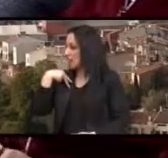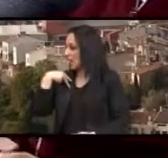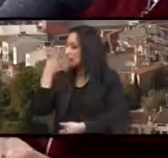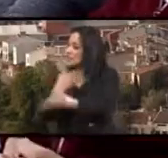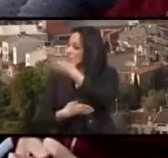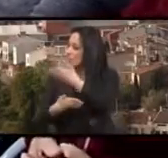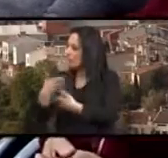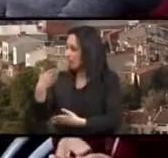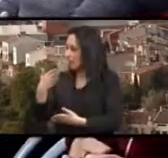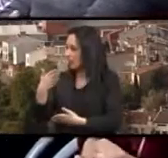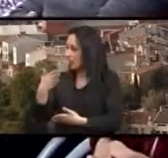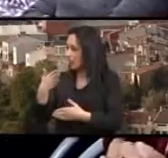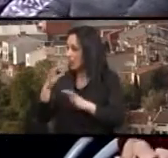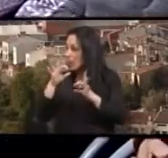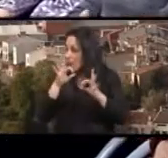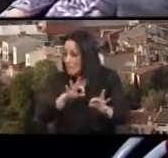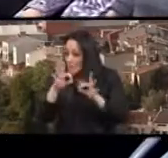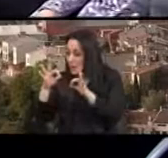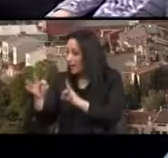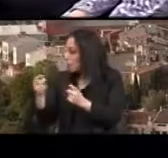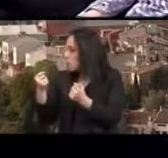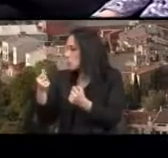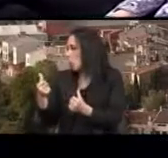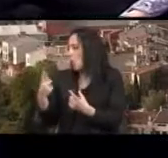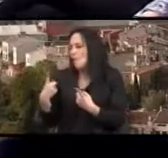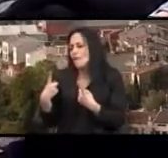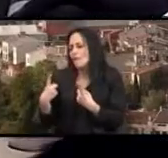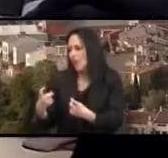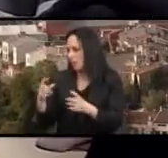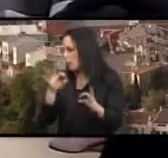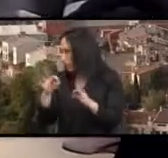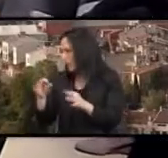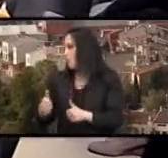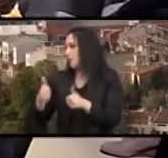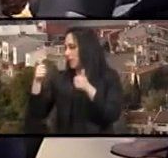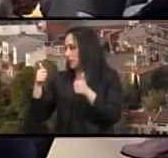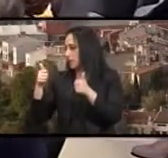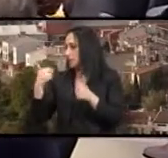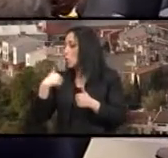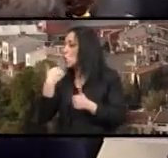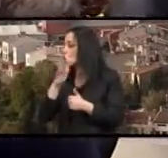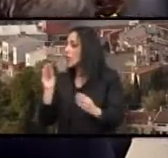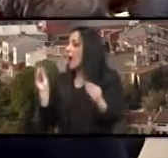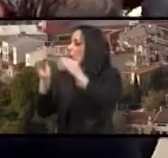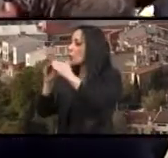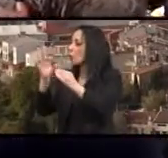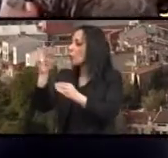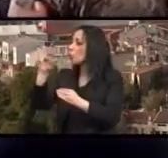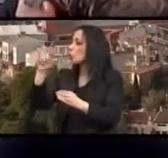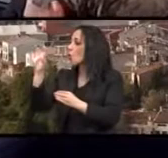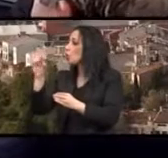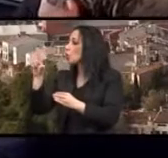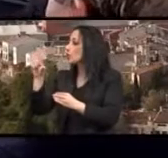discapacitat, estem molt pocs preparats per la tercera edat. Ens falta, no? Ens falta, ens molt. Falta molt. No sé si l'Oriol està d'acord, si falta molt, però em sembla que